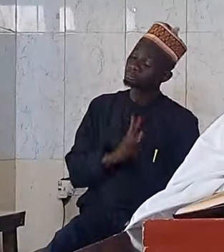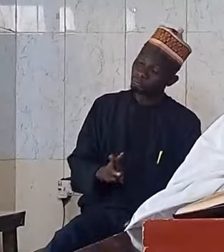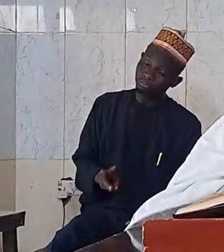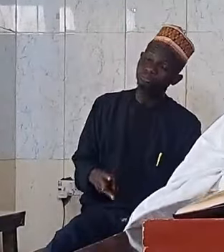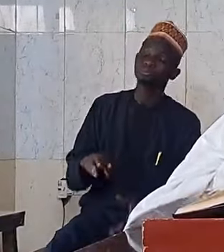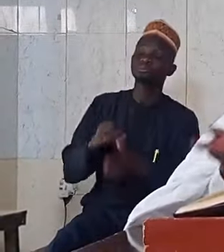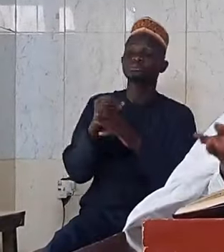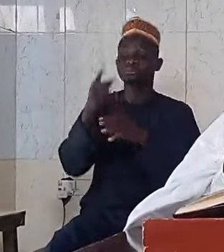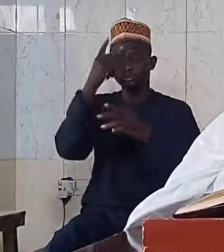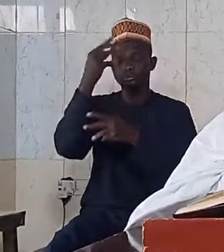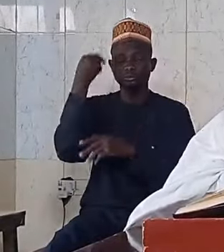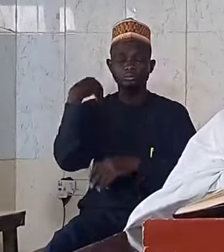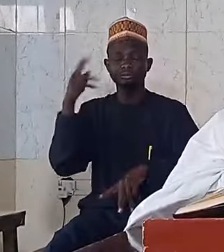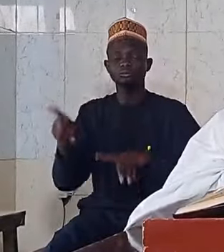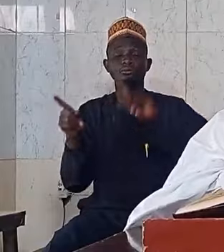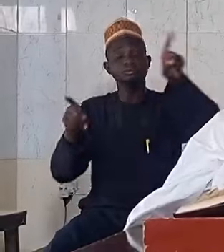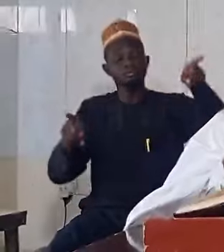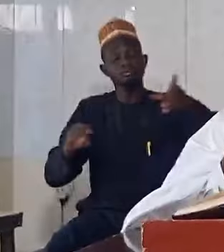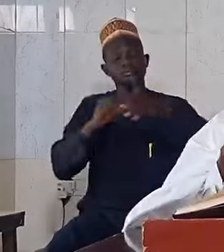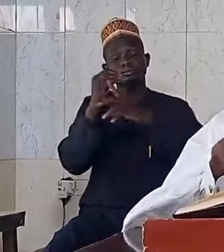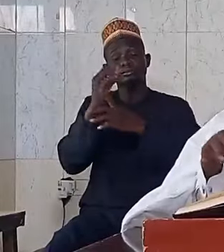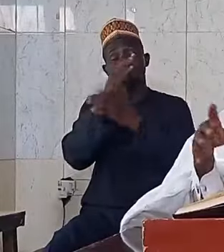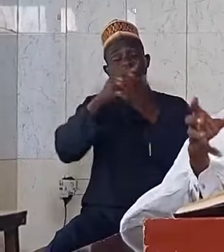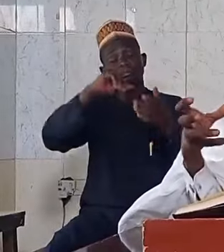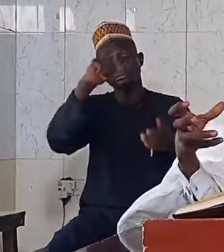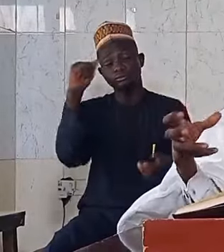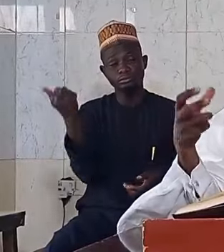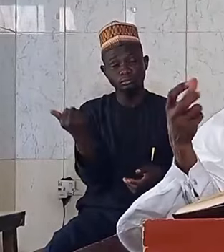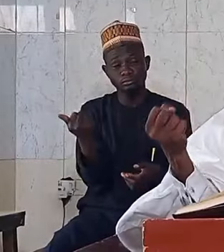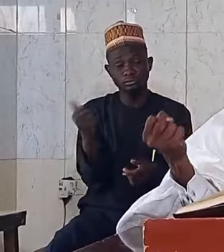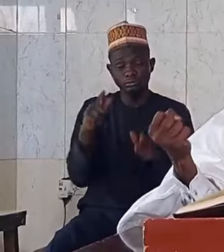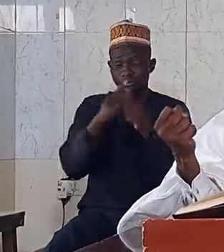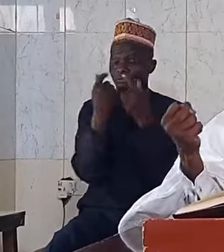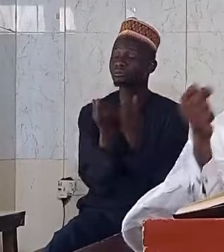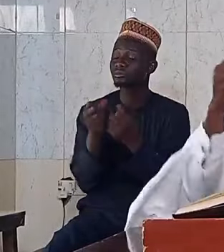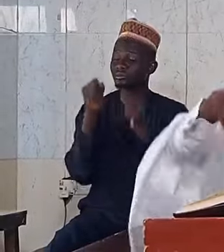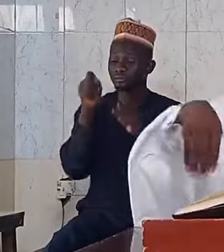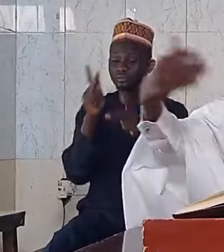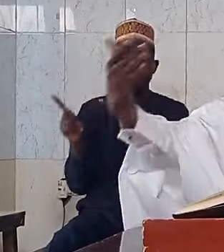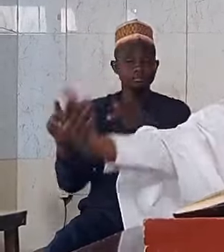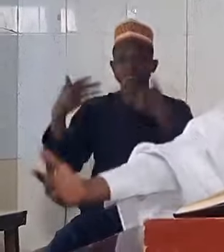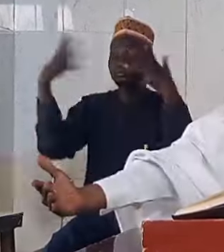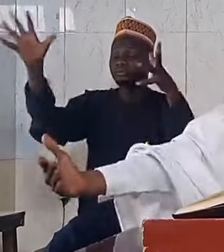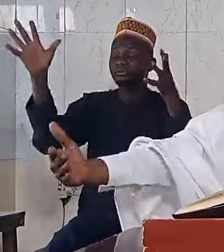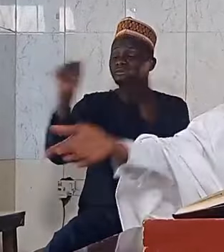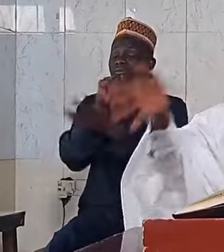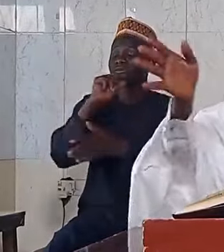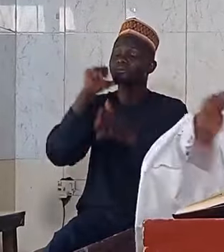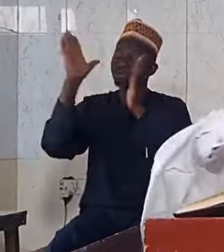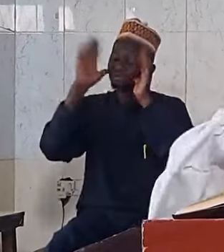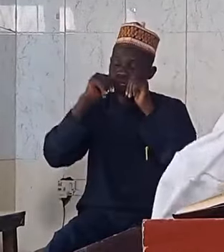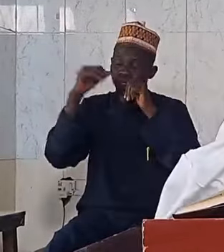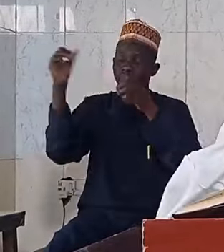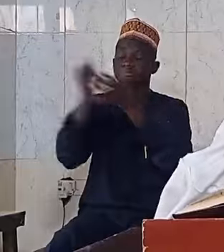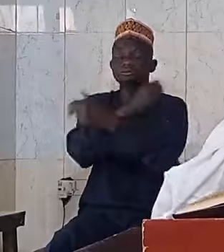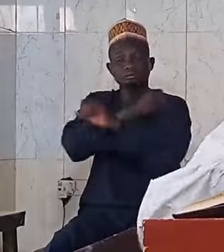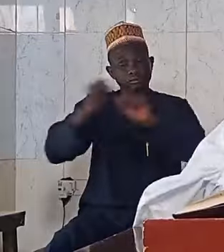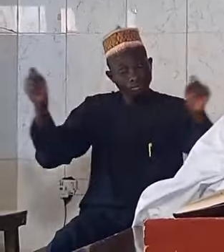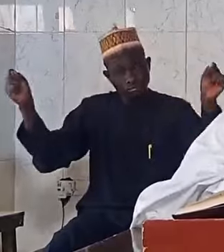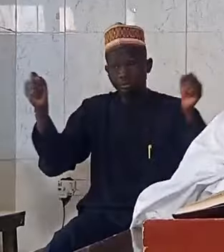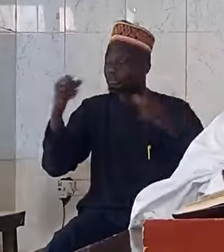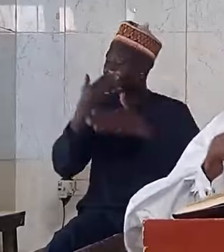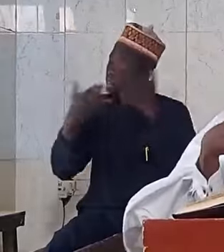mu'ujizar manzon Allah sallallahu alaihi wasallam ko ya turo wasu masu ƙarfi su ruguza waɗannan din su kuma wannan su samu dama su